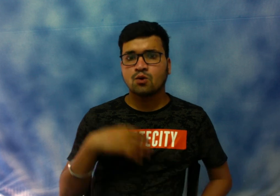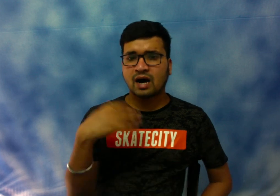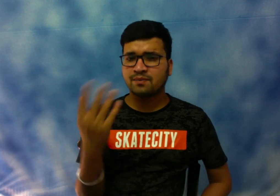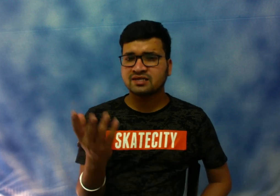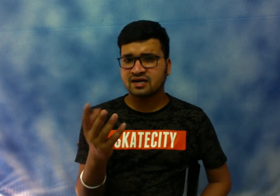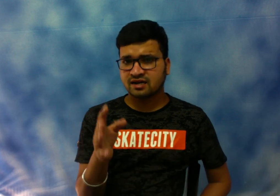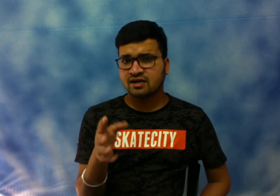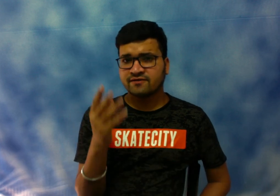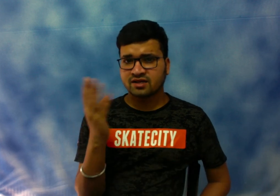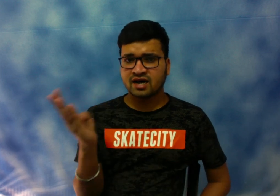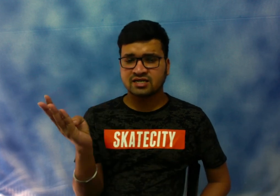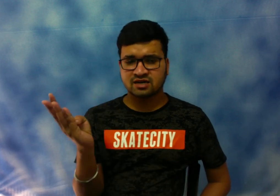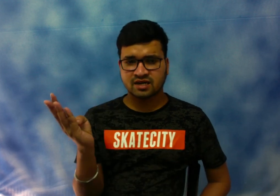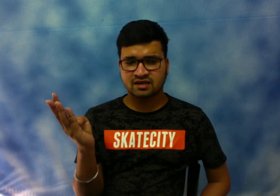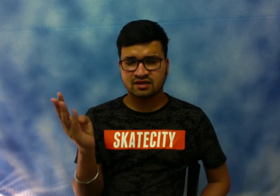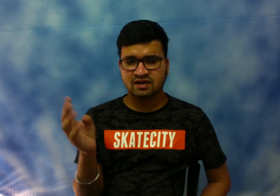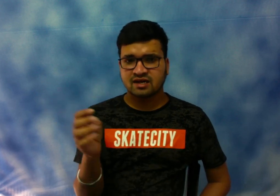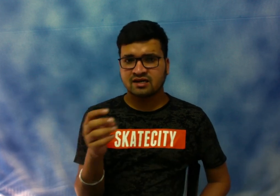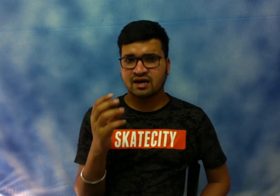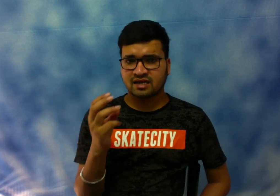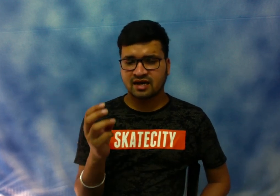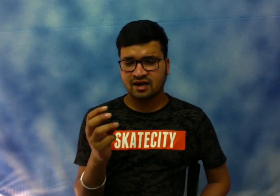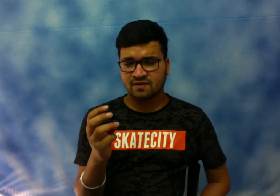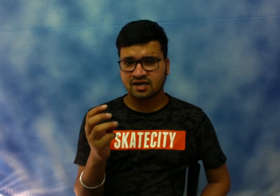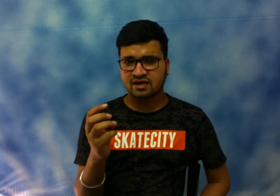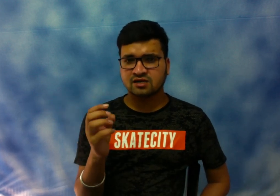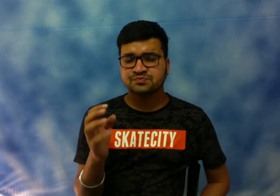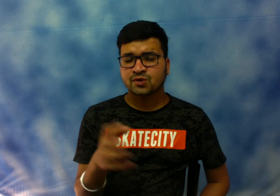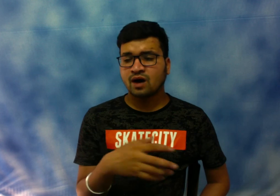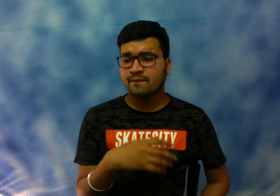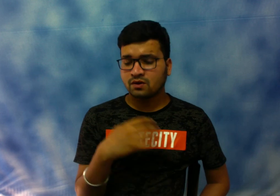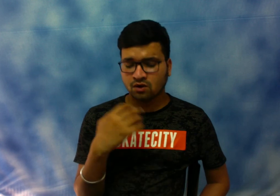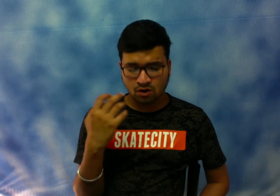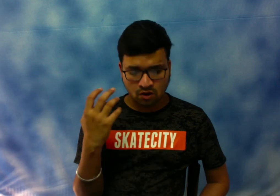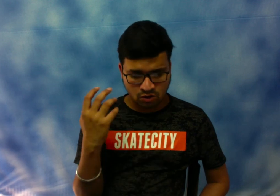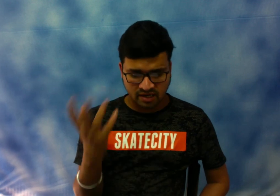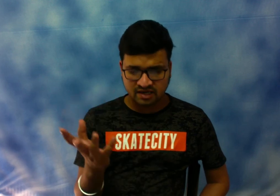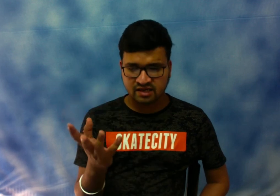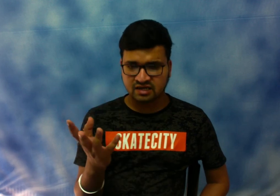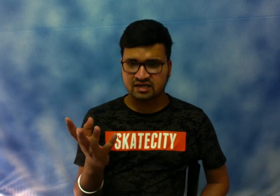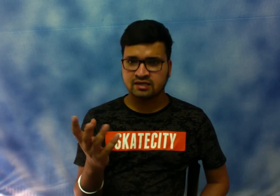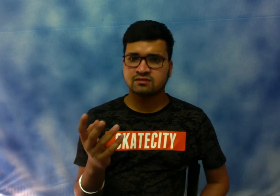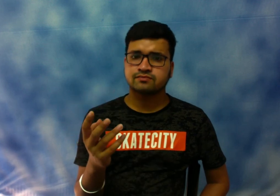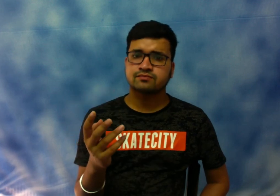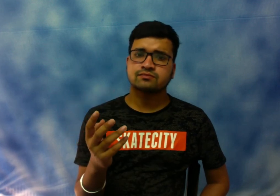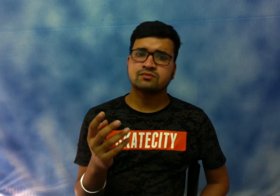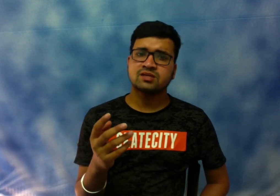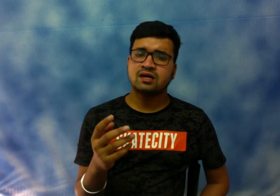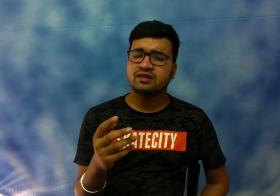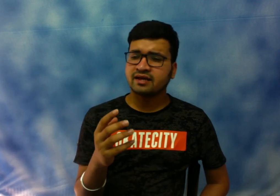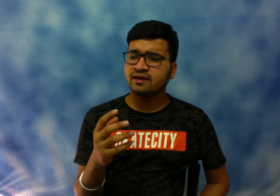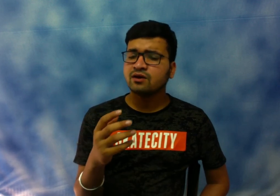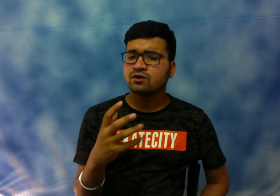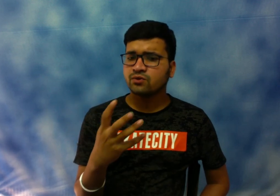वहां पर जाकर वृद्ध आश्रम के अंदर या अनाथालय में जाकर वहां पर उन लोगों को डोनेट कर देना चाहिए, ताकि वह